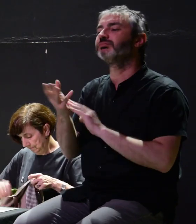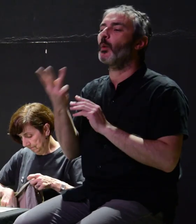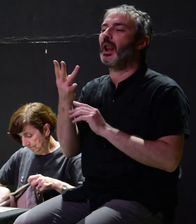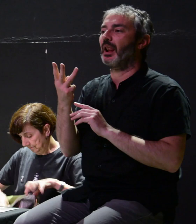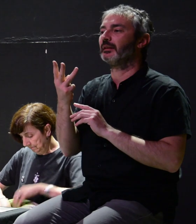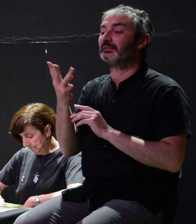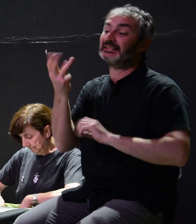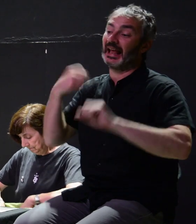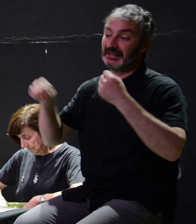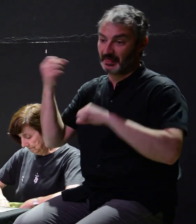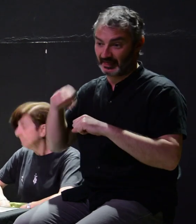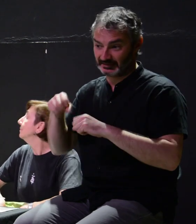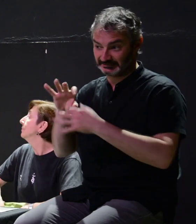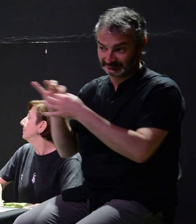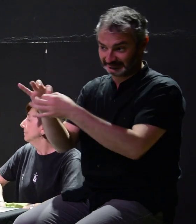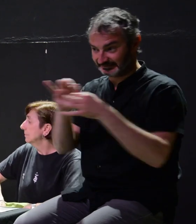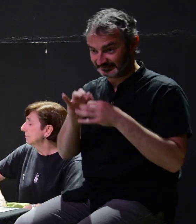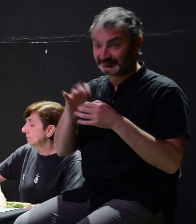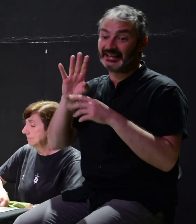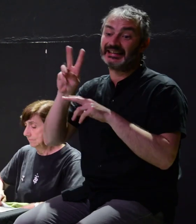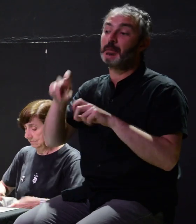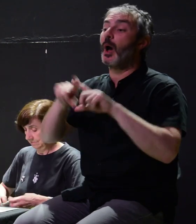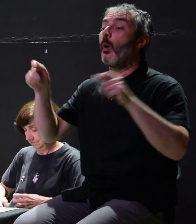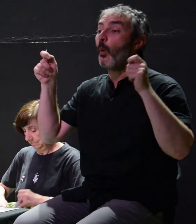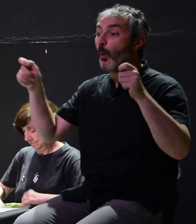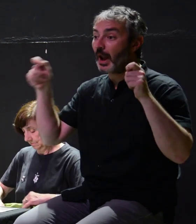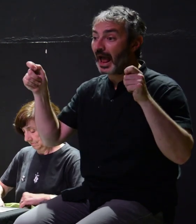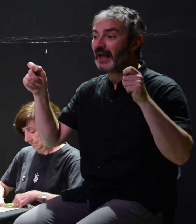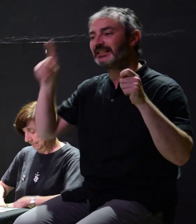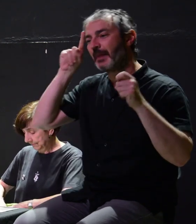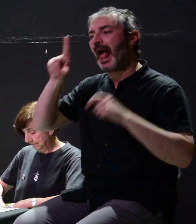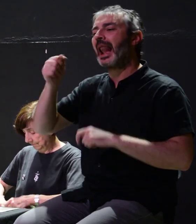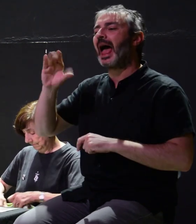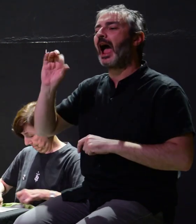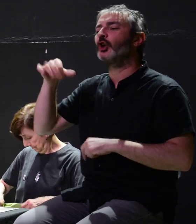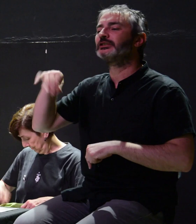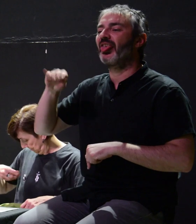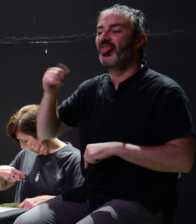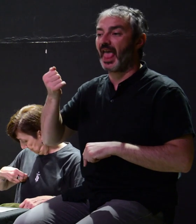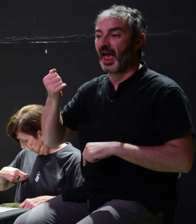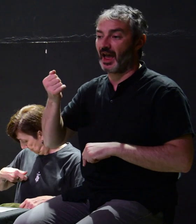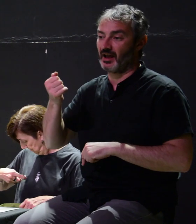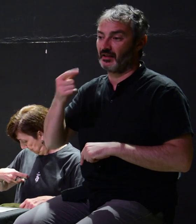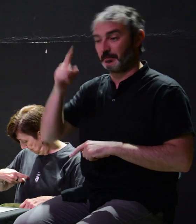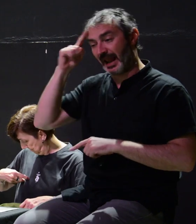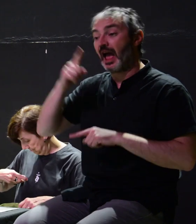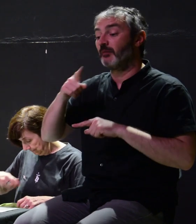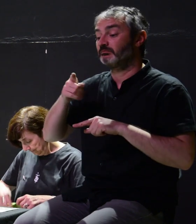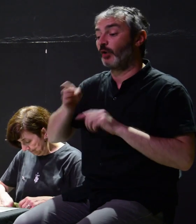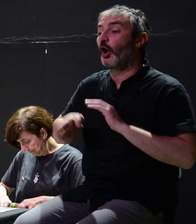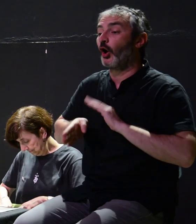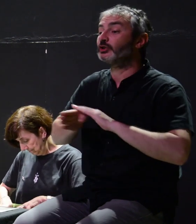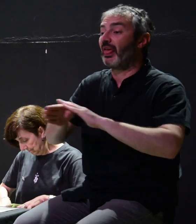l'entorn de la vaga de la Constància. Sabeu que dic tríptic perquè